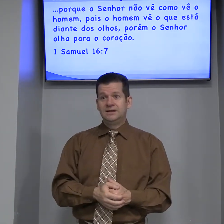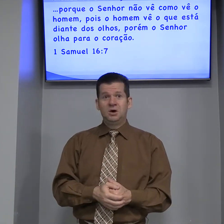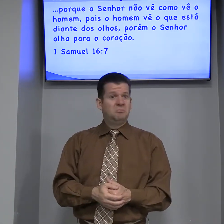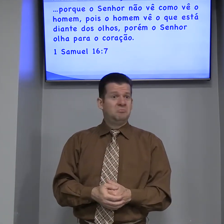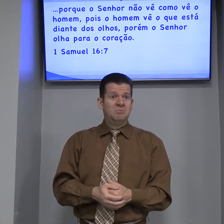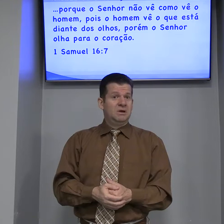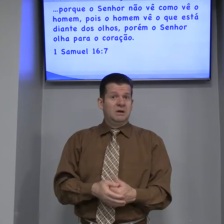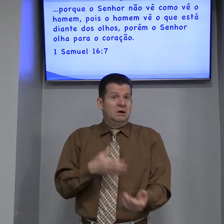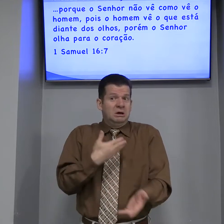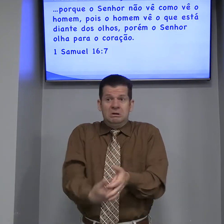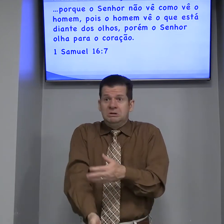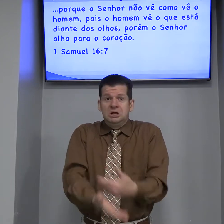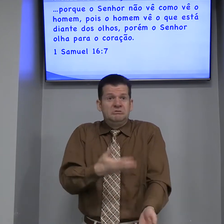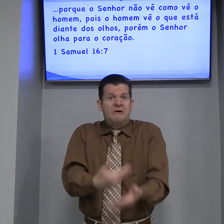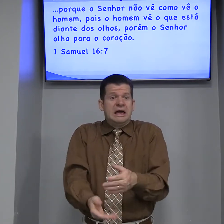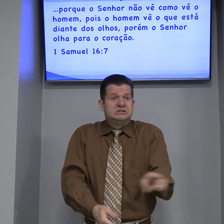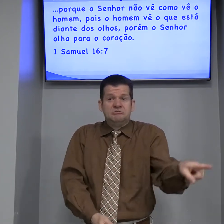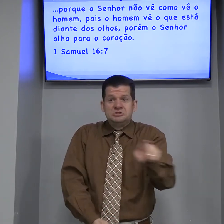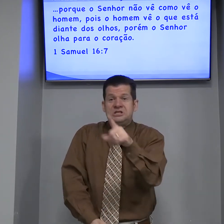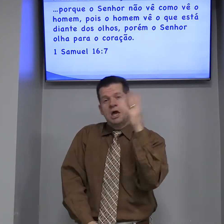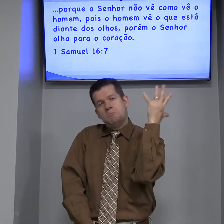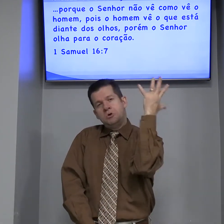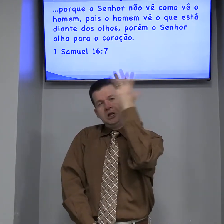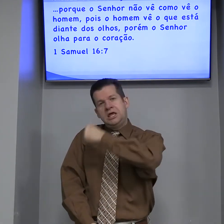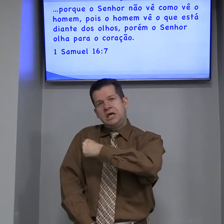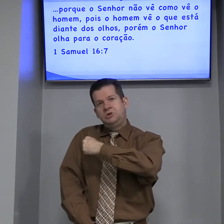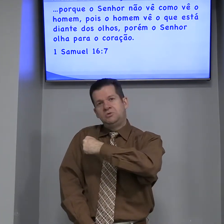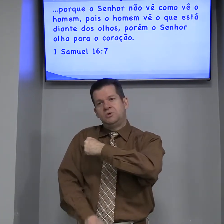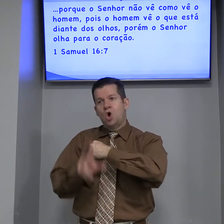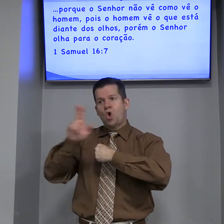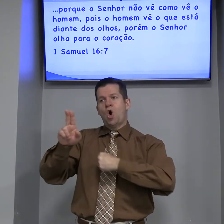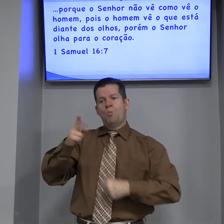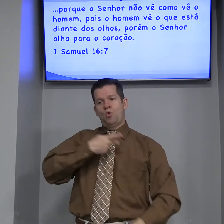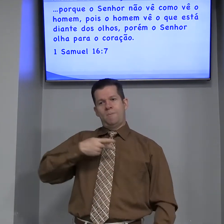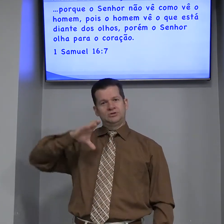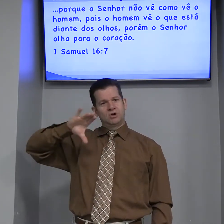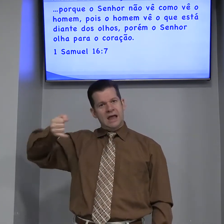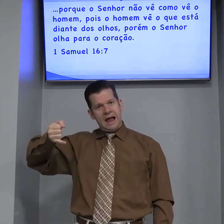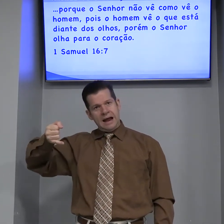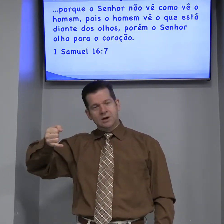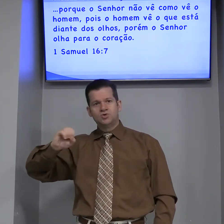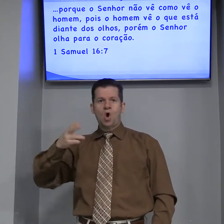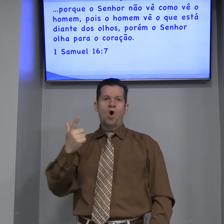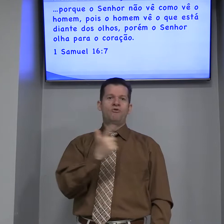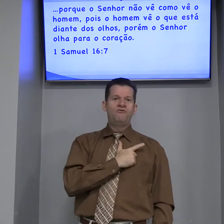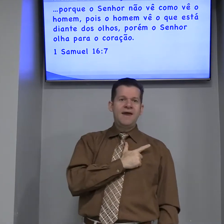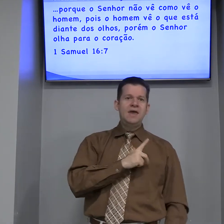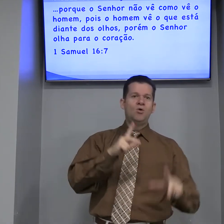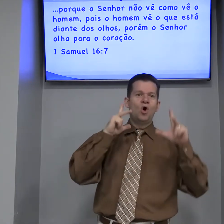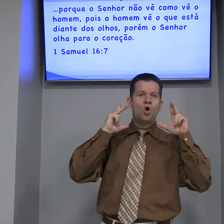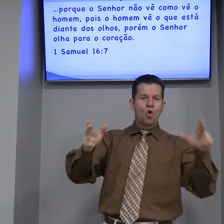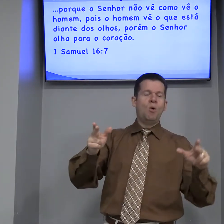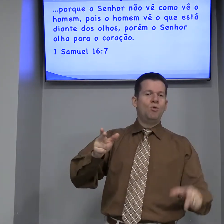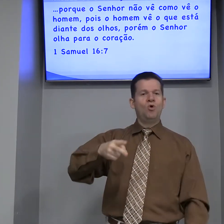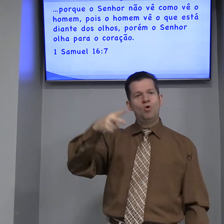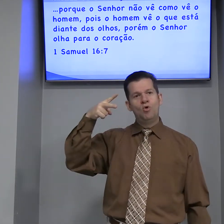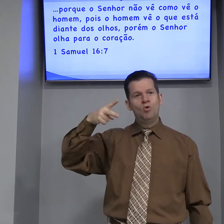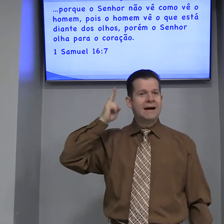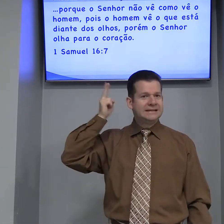Então, tanto faz você bonito como o pastor Carlos, ou feio como o